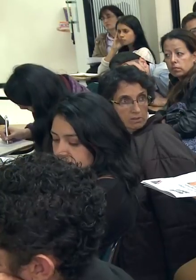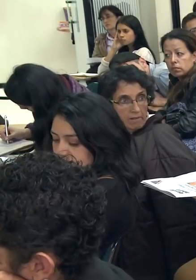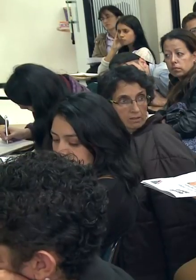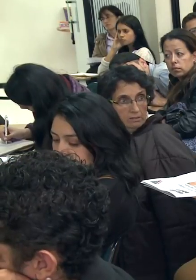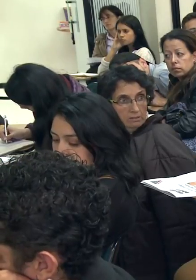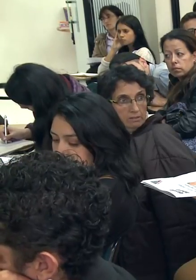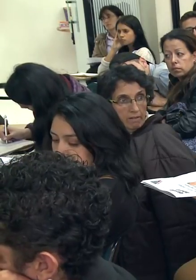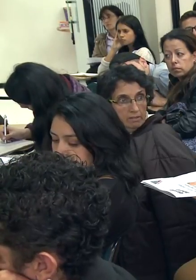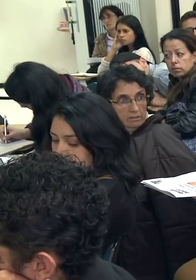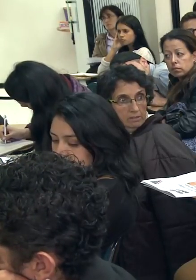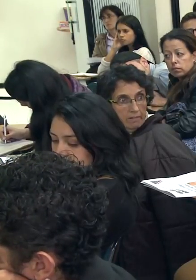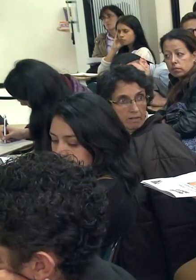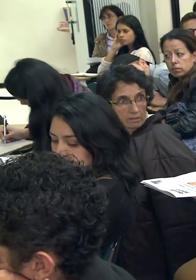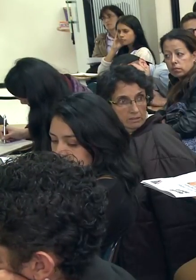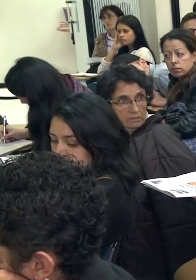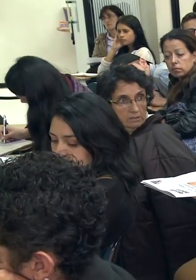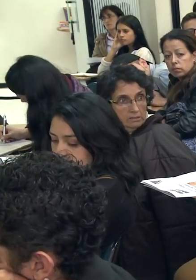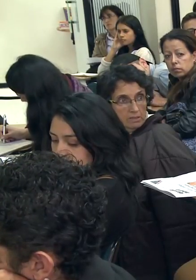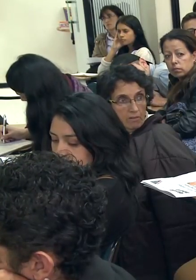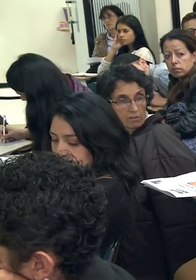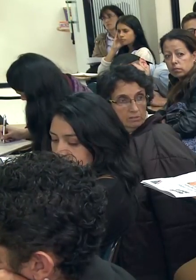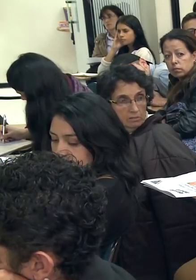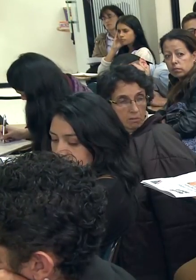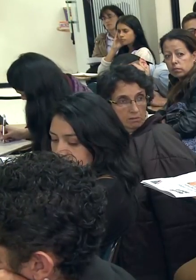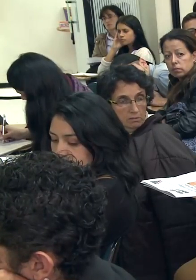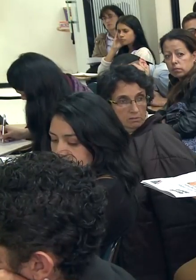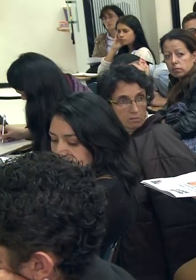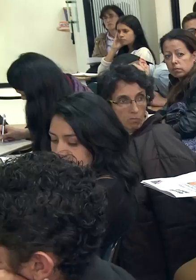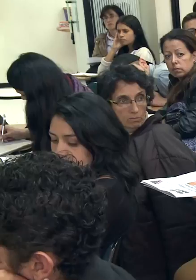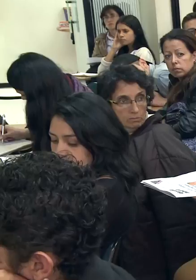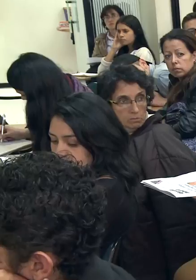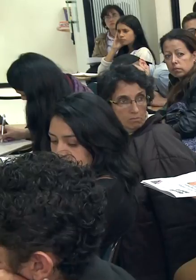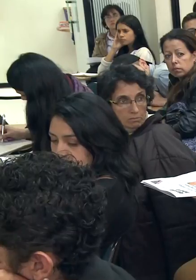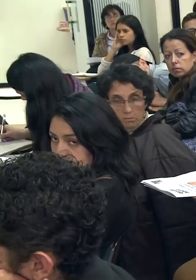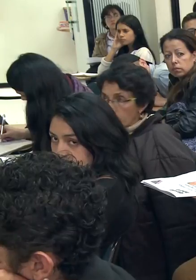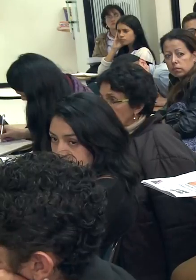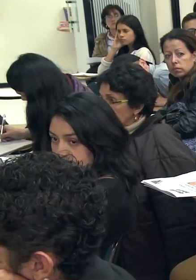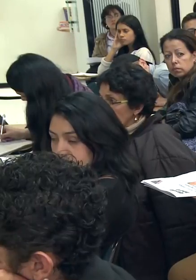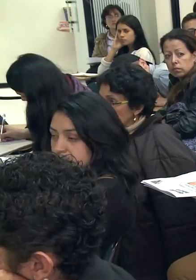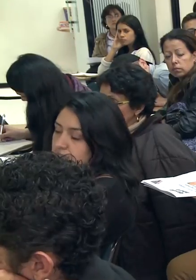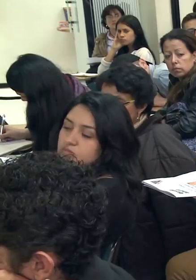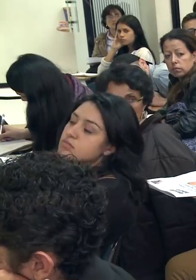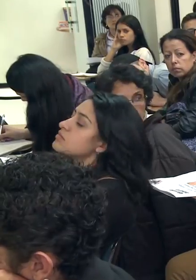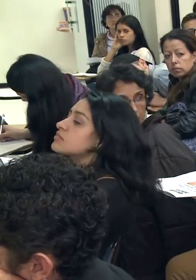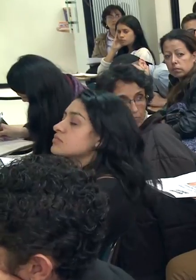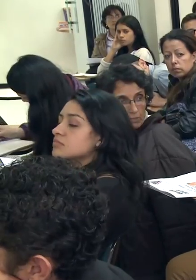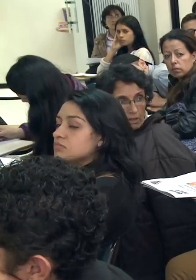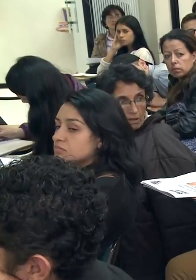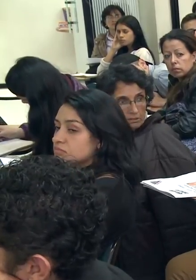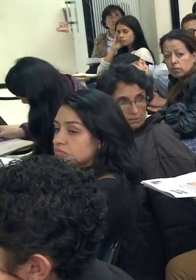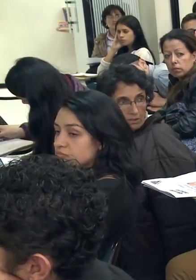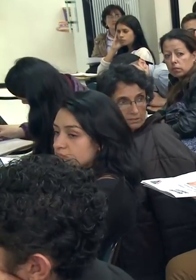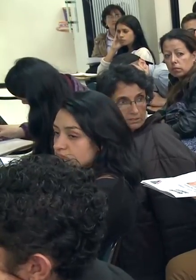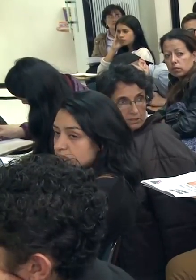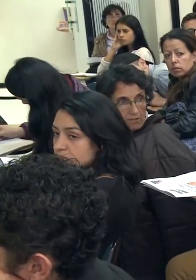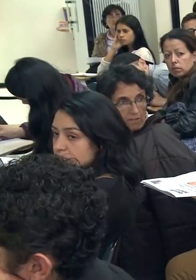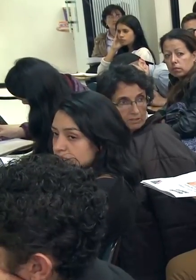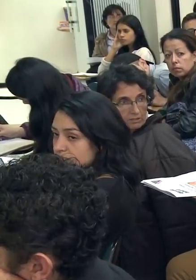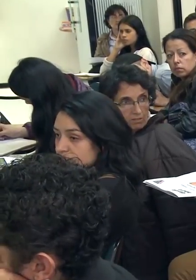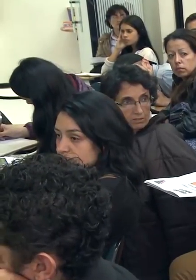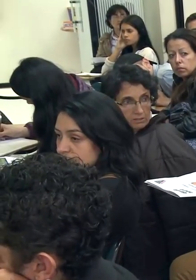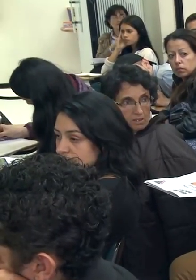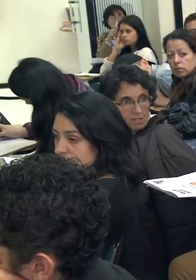que no han tenido la oportunidad ni de la academia, ni del bachillerato, es decir, a las mujeres que están toda su